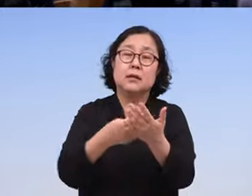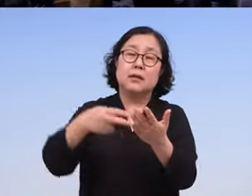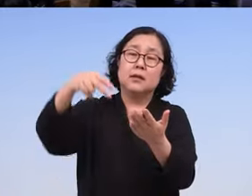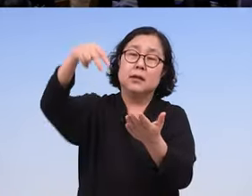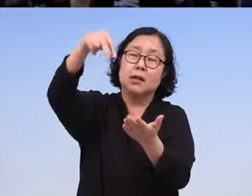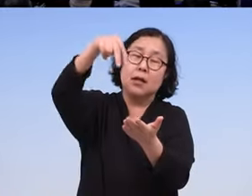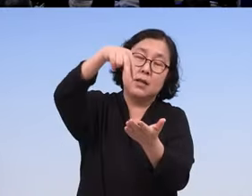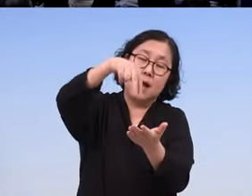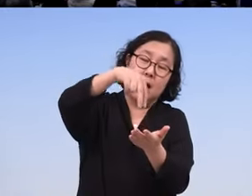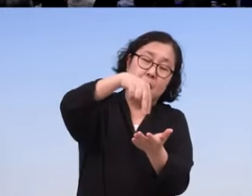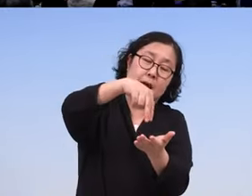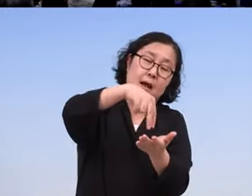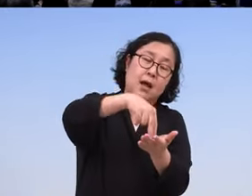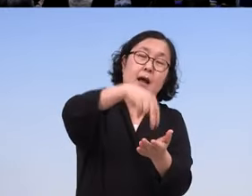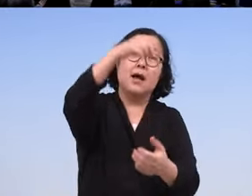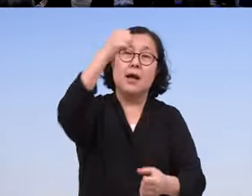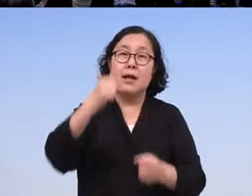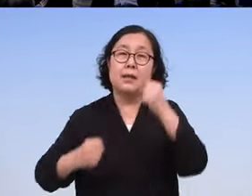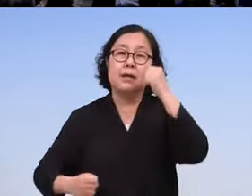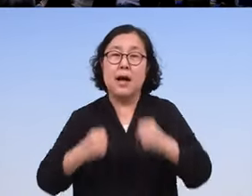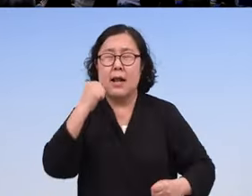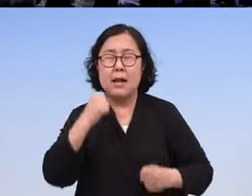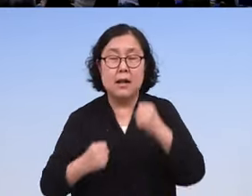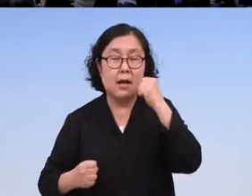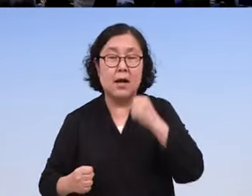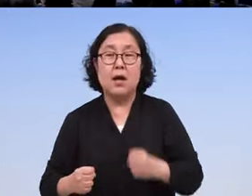나는 일어나